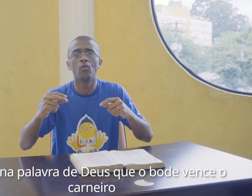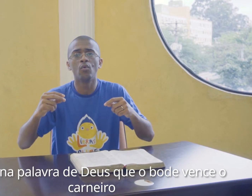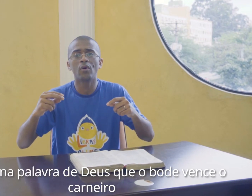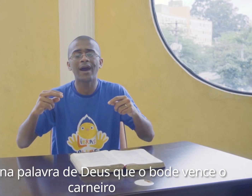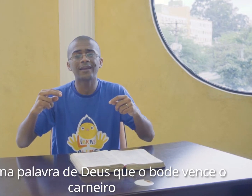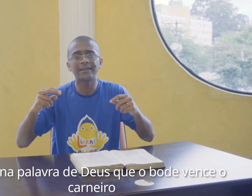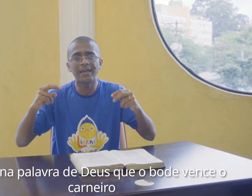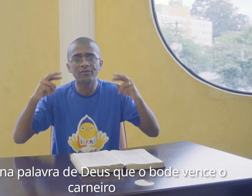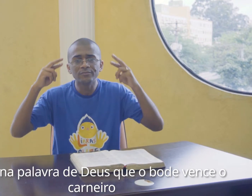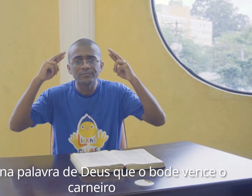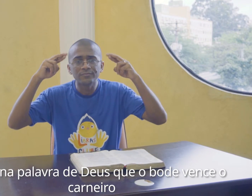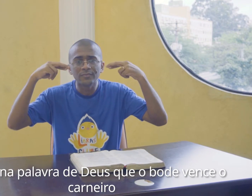o carneiro.